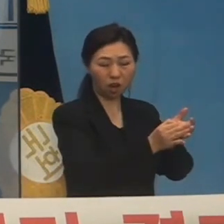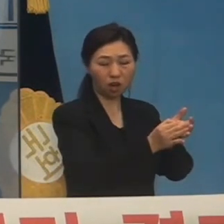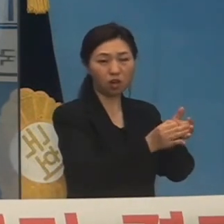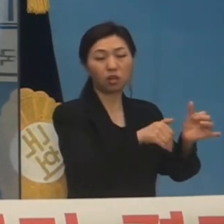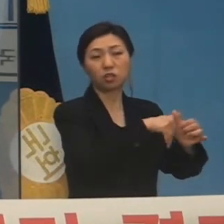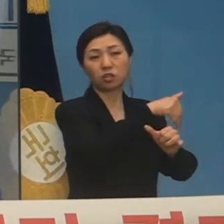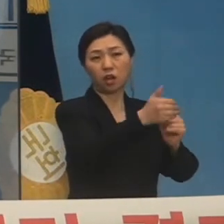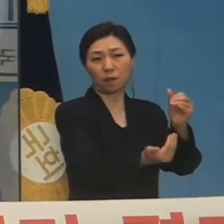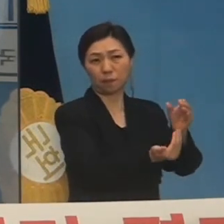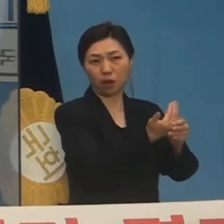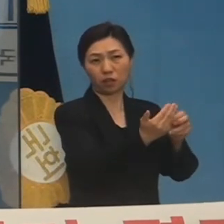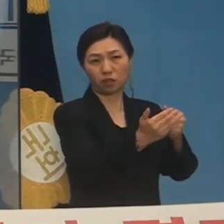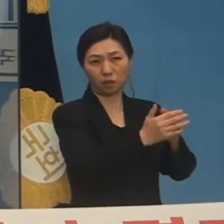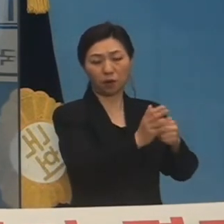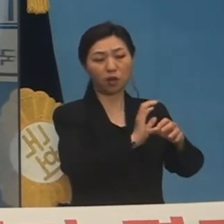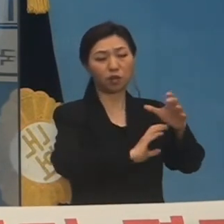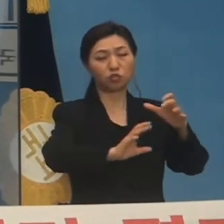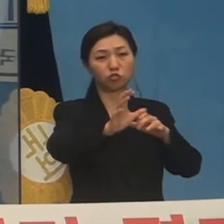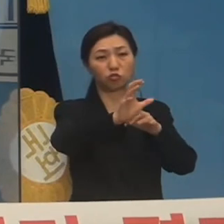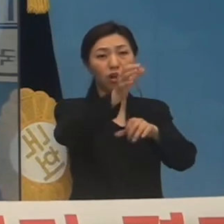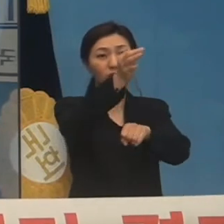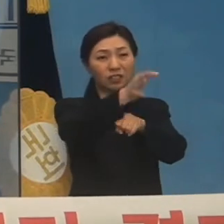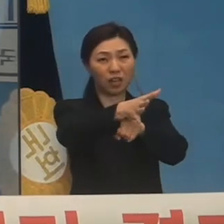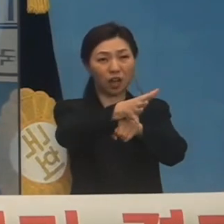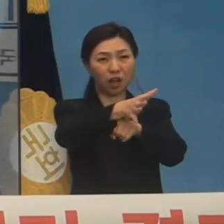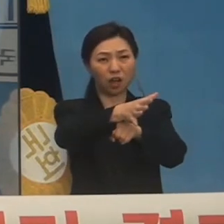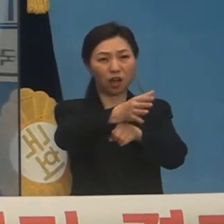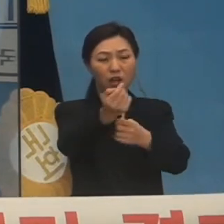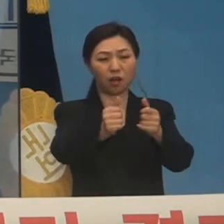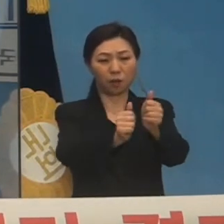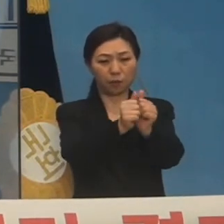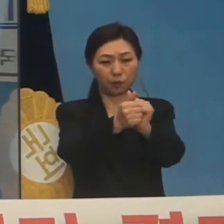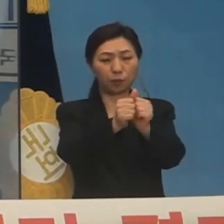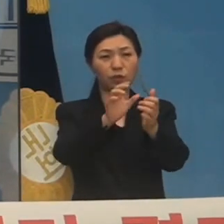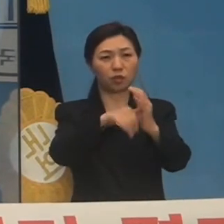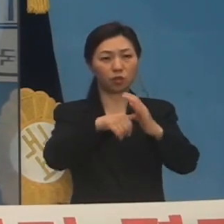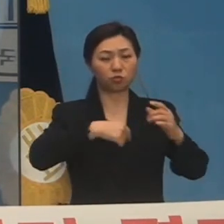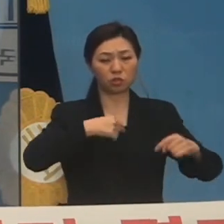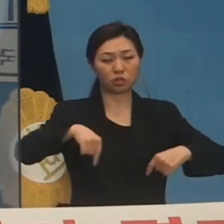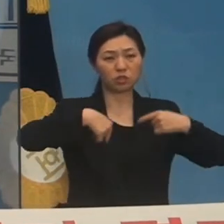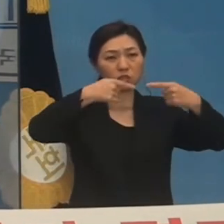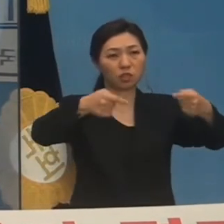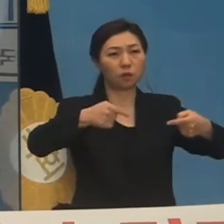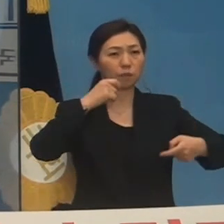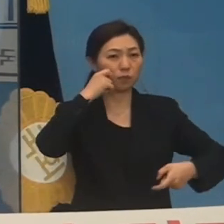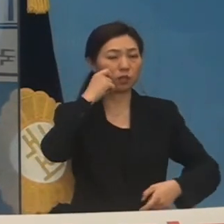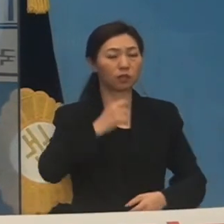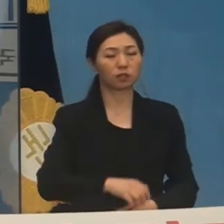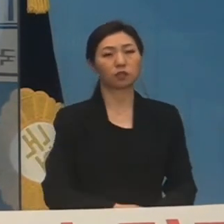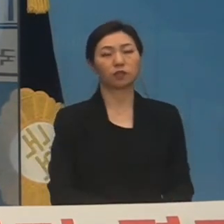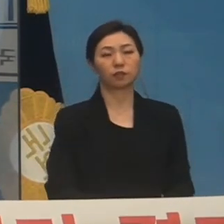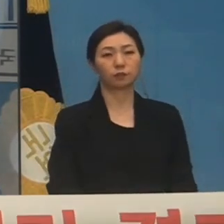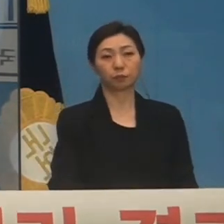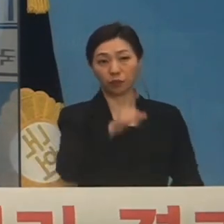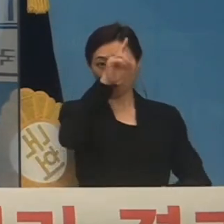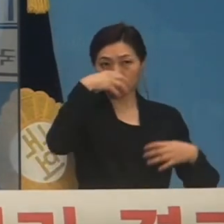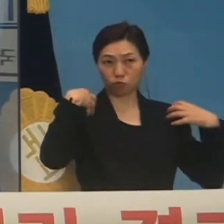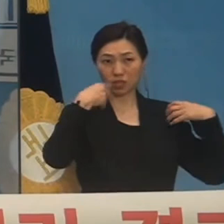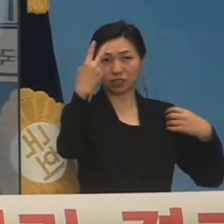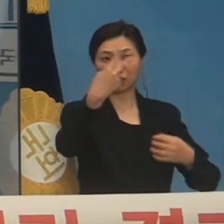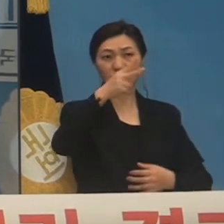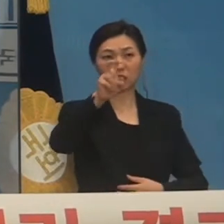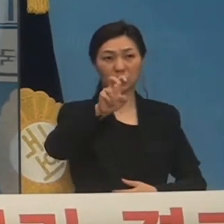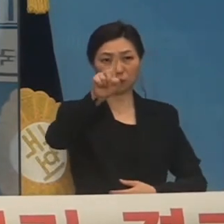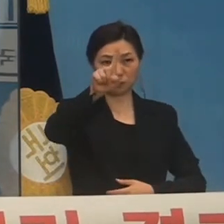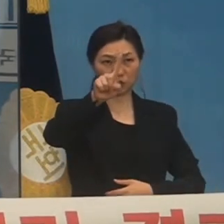시장정리가 있더라도 또다시 참여할 수 없는 실정인 것입니다. 정부의